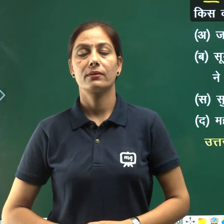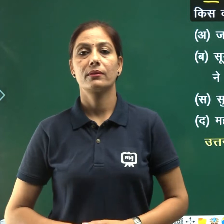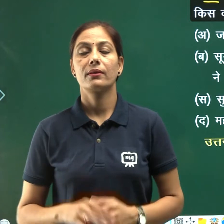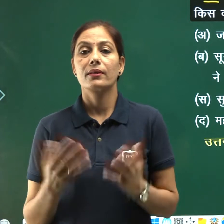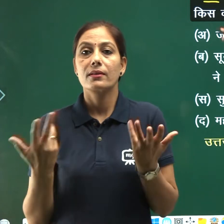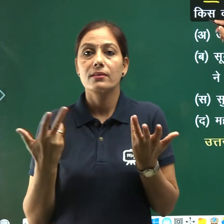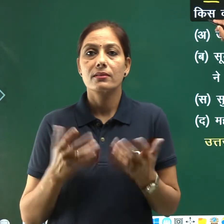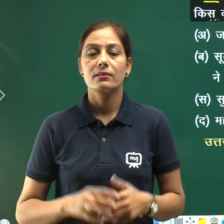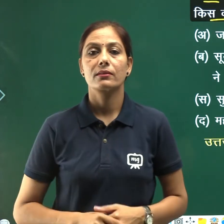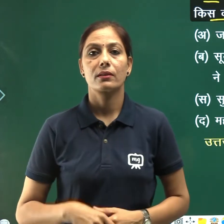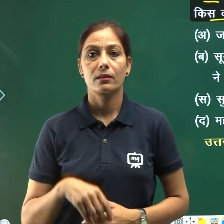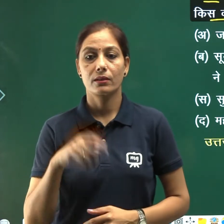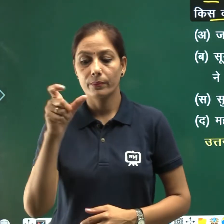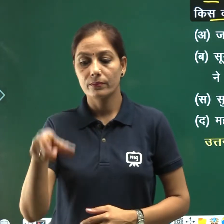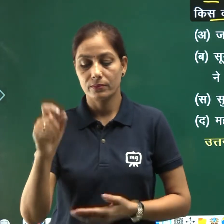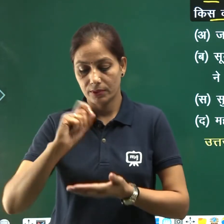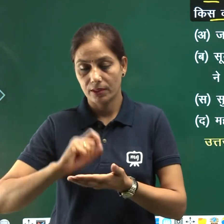किस कवि ने लिखी है?